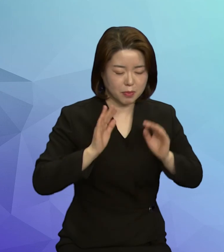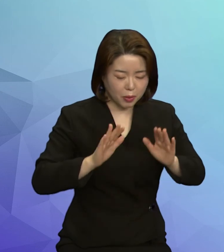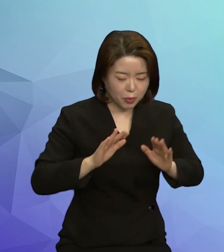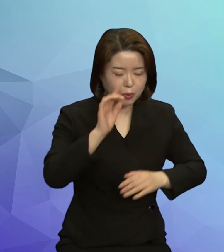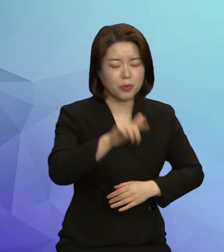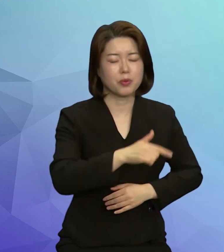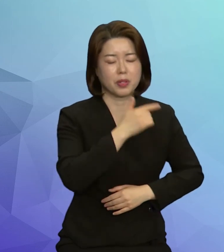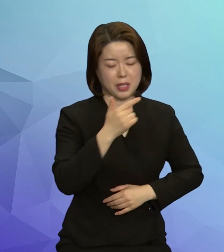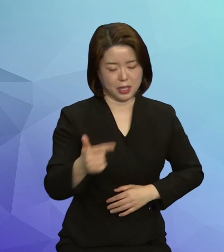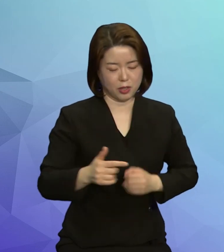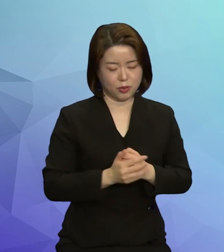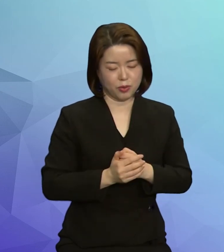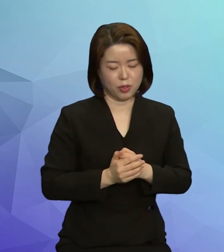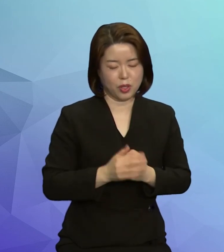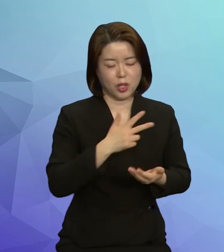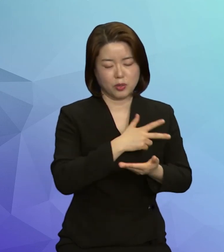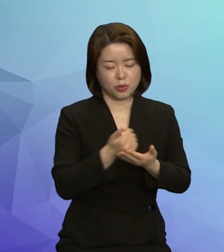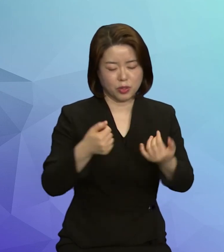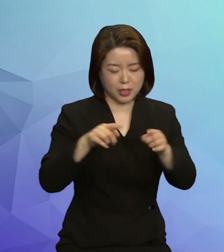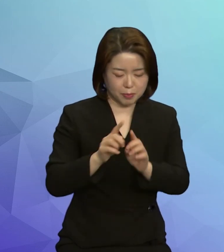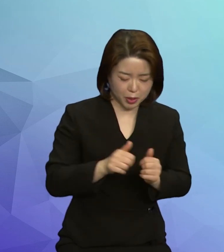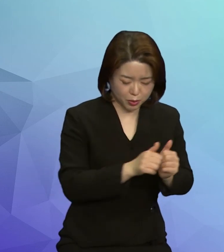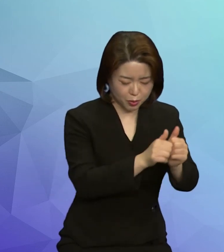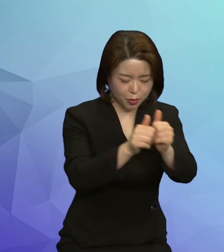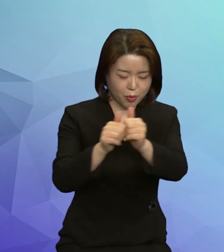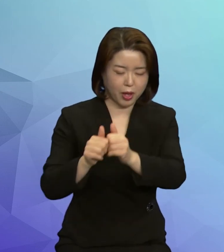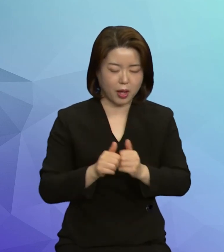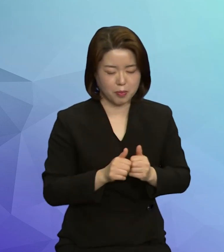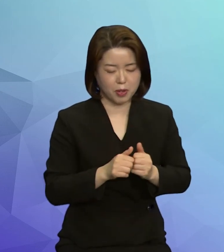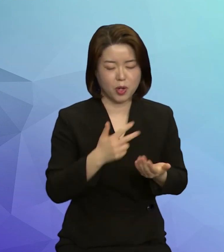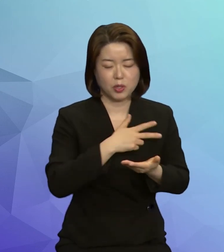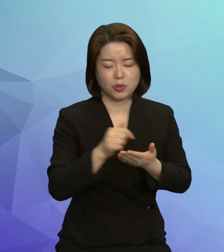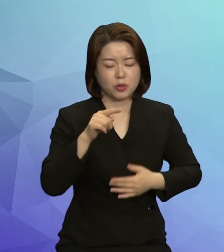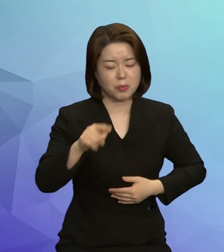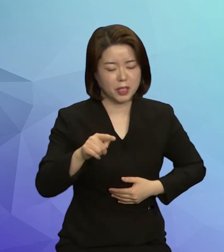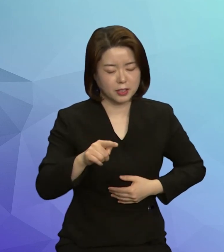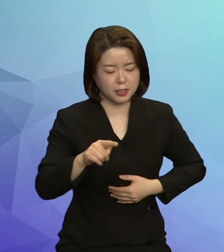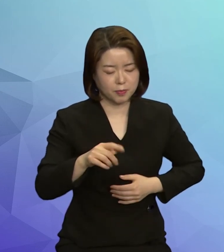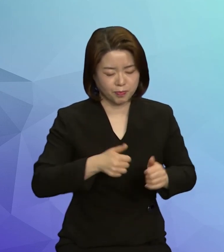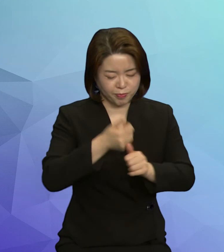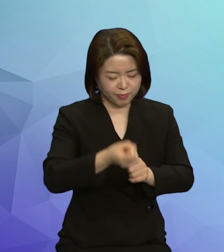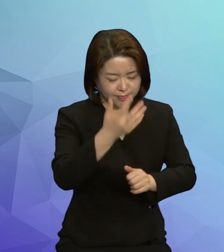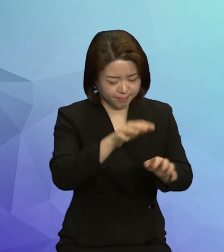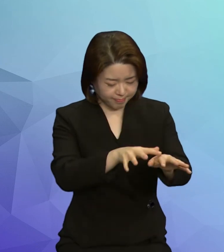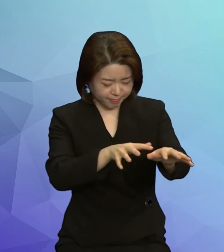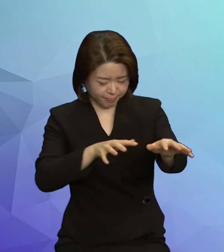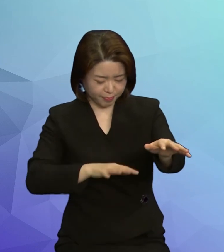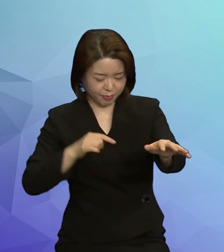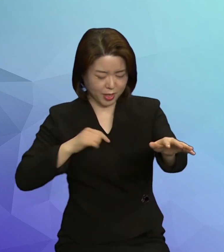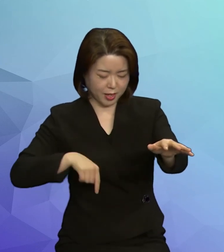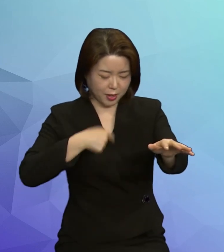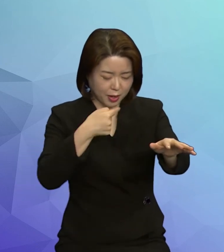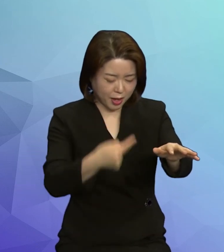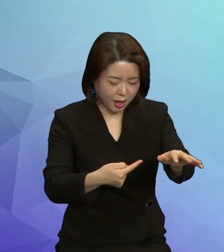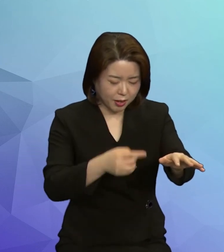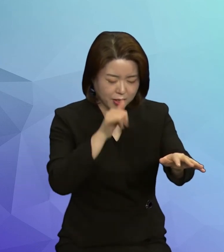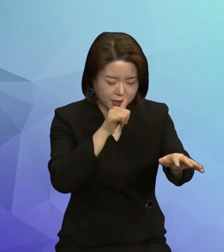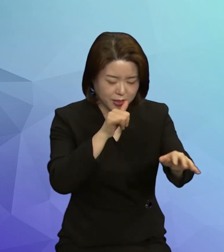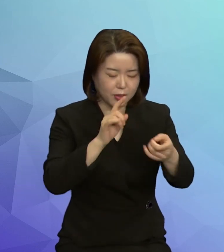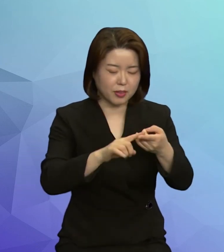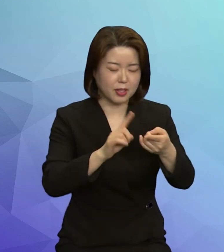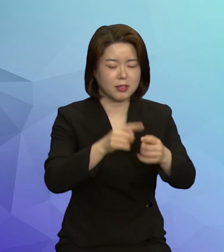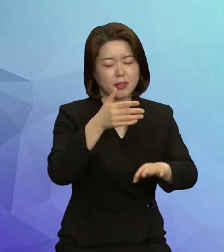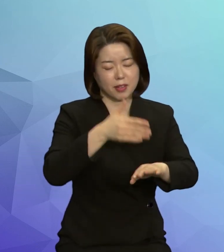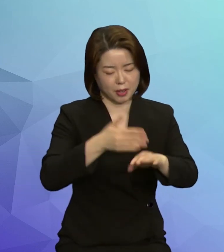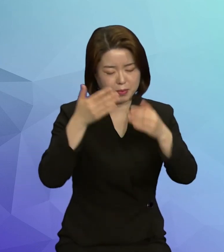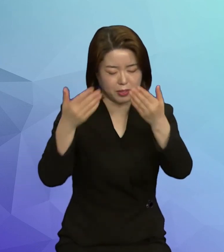하나님, 오늘 하루도 주님과 동행하며 주님의 그 개선 행렬 속에 들어가 있음을